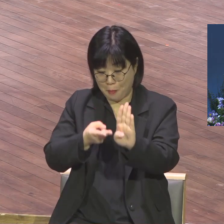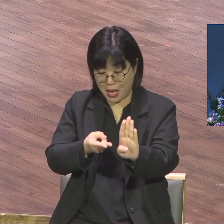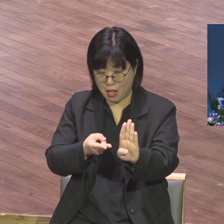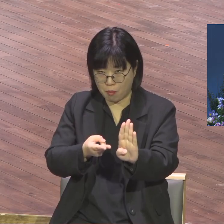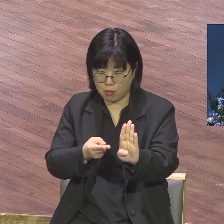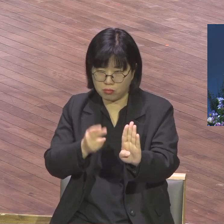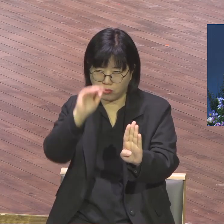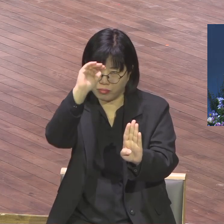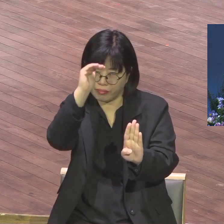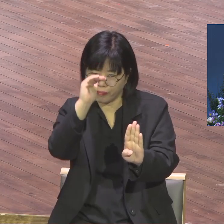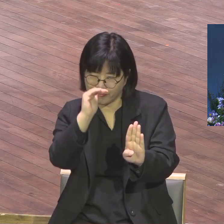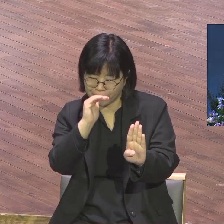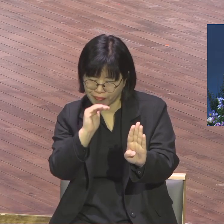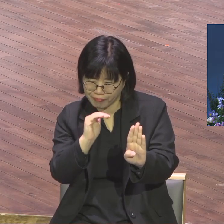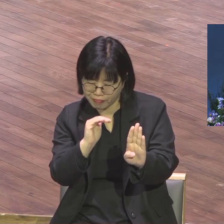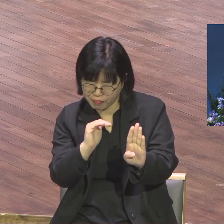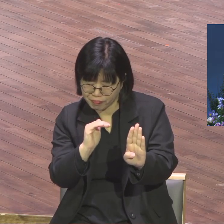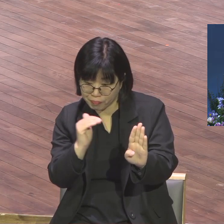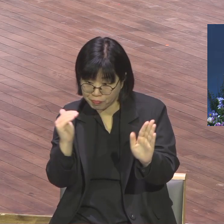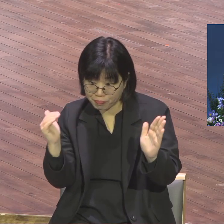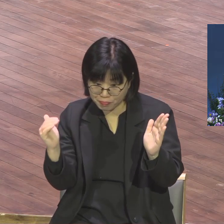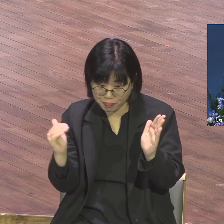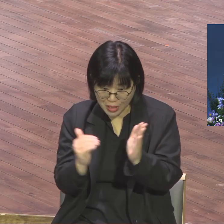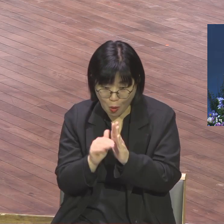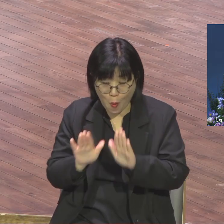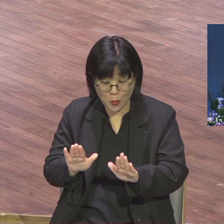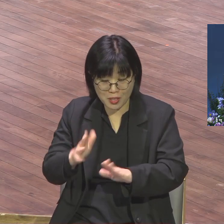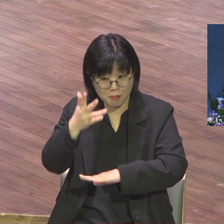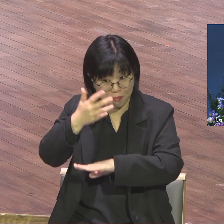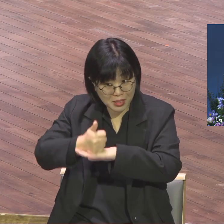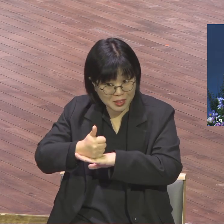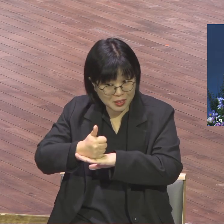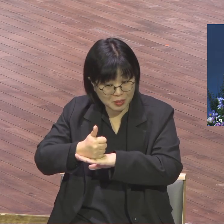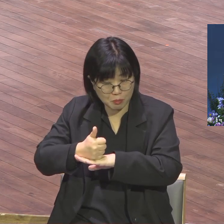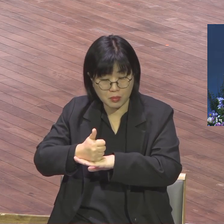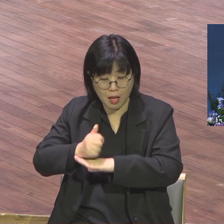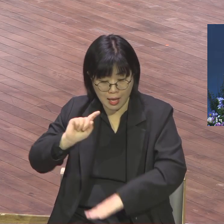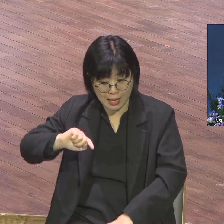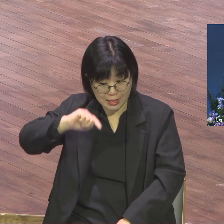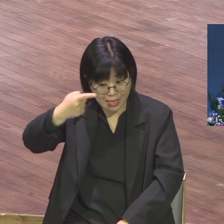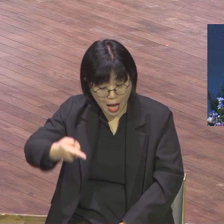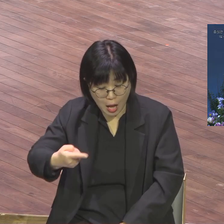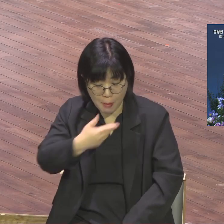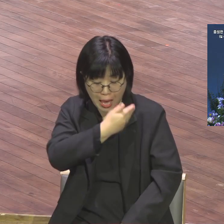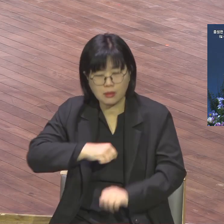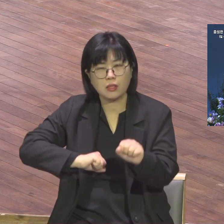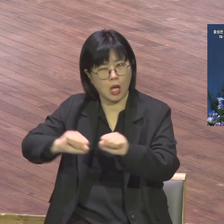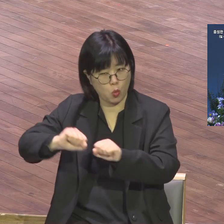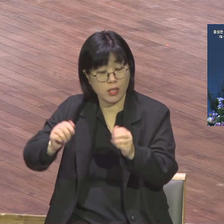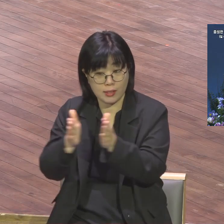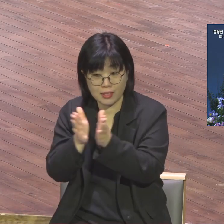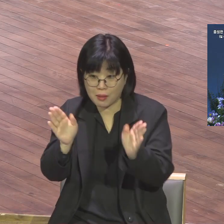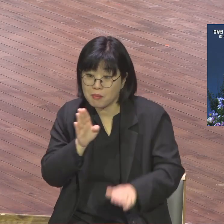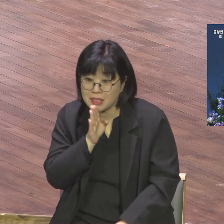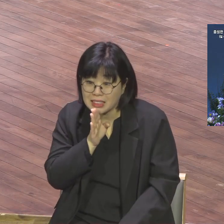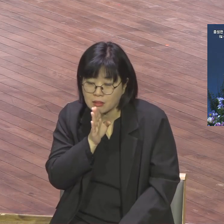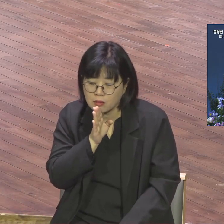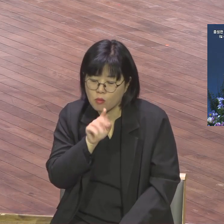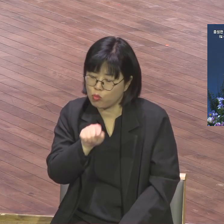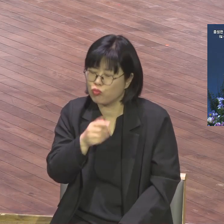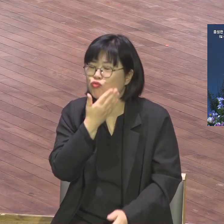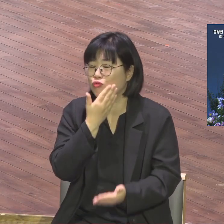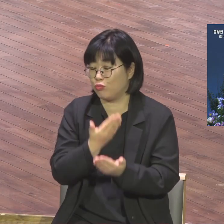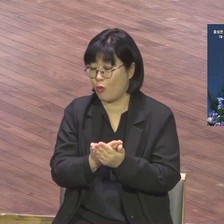살펴보고 사도행전으로 넘어간다. 아주 중요한 영적 의미가 여기 담겨져